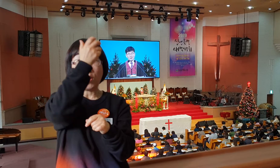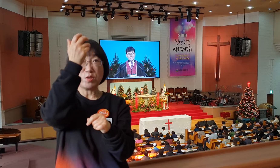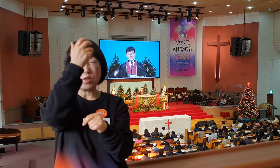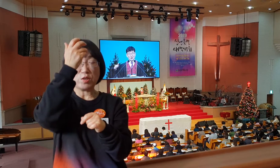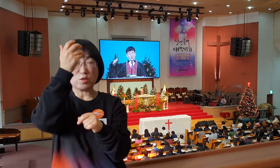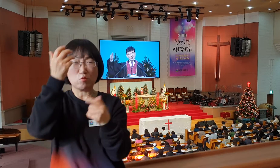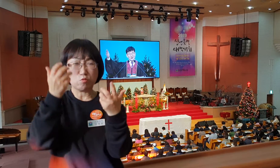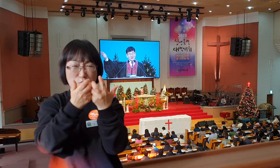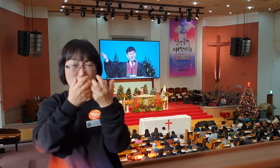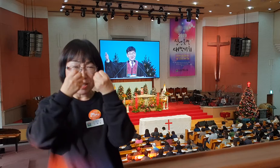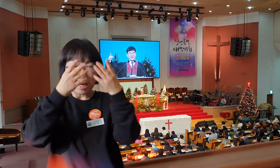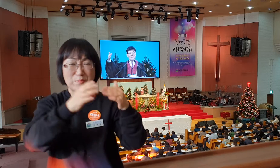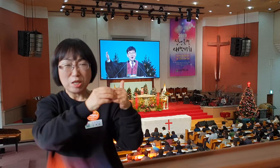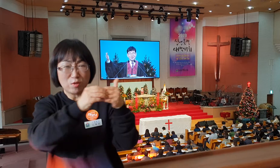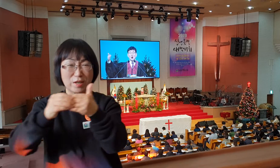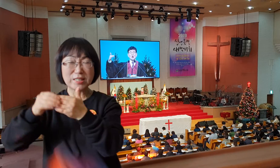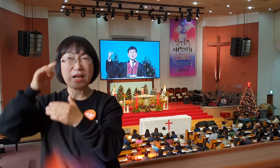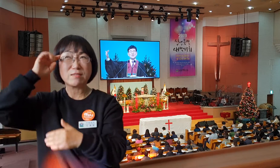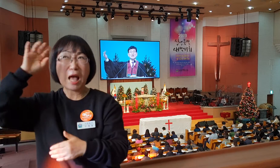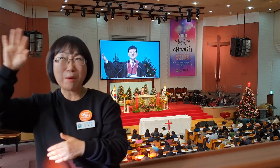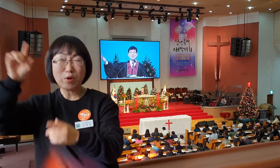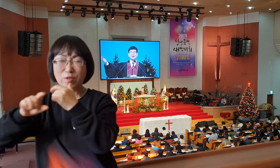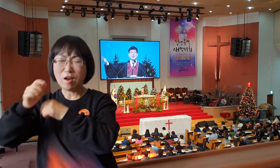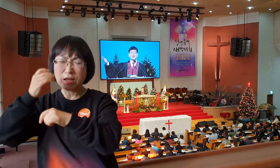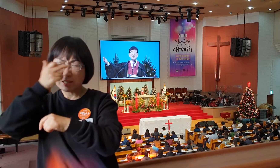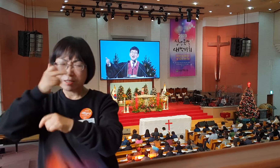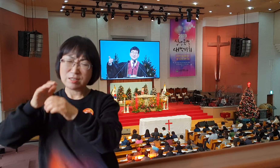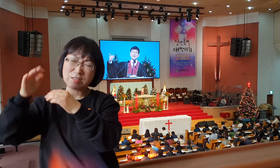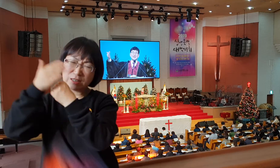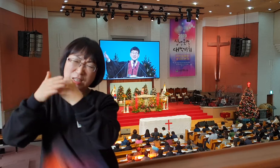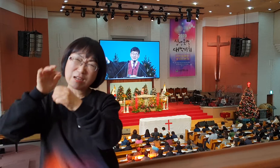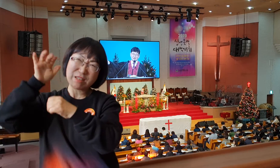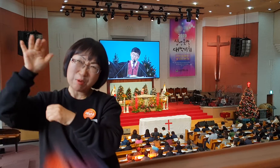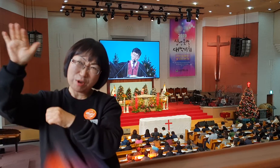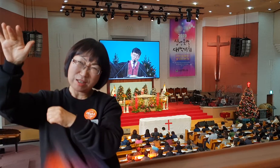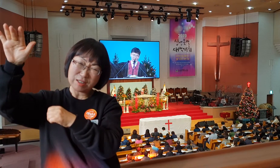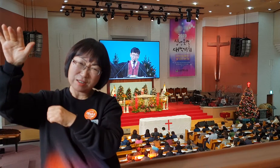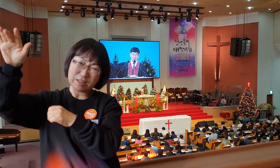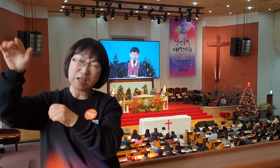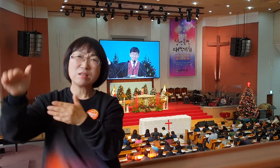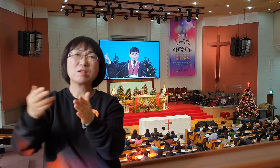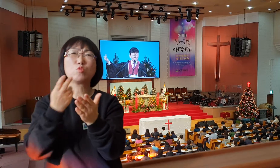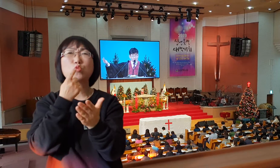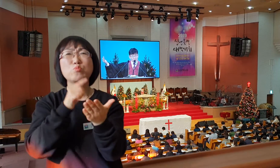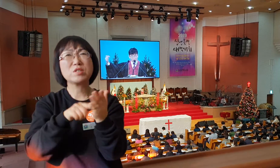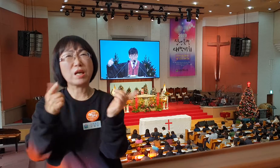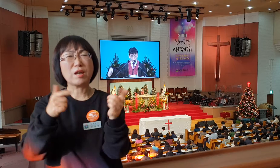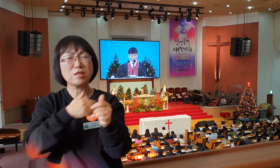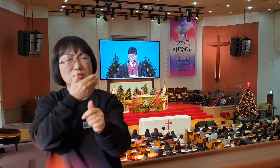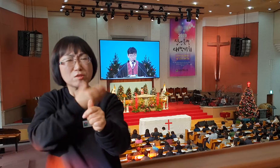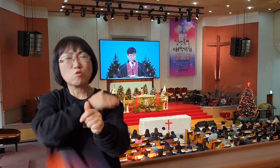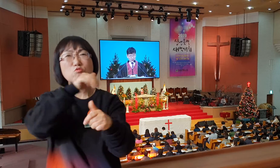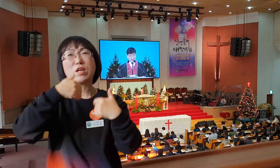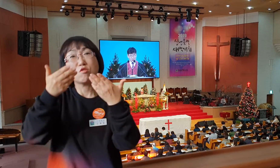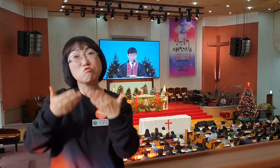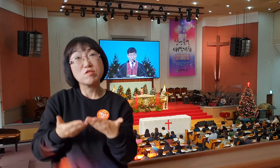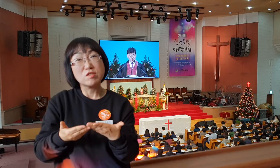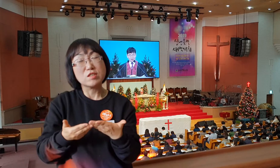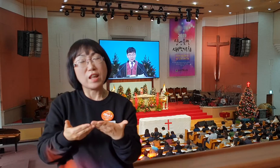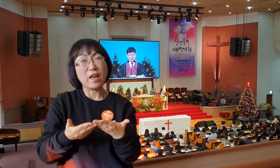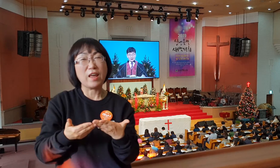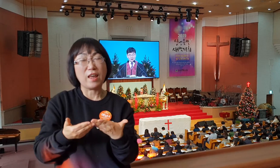그래서 새로운 우리를 이끄시는 상호와 더 큰 은혜를 사모해요. 하지만 이 길은 쉬운 일 아닙니다. 능력을 우리에게 주시는데